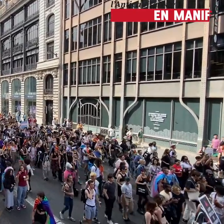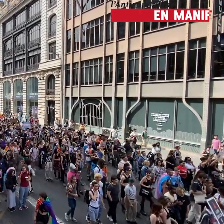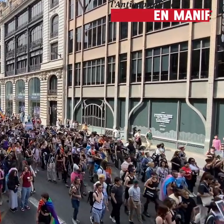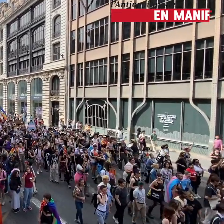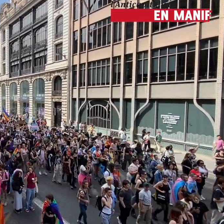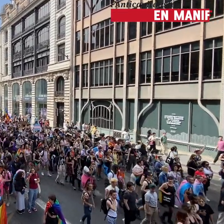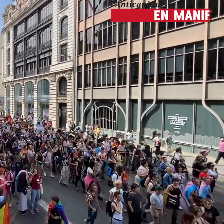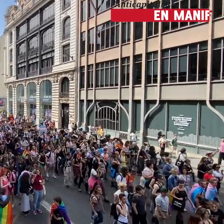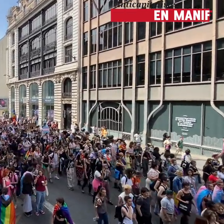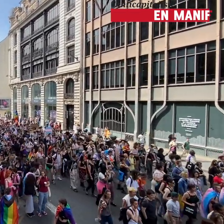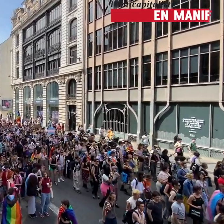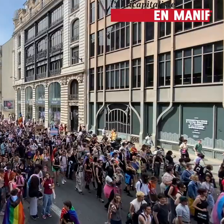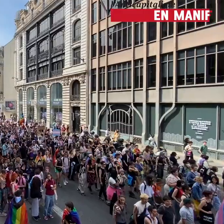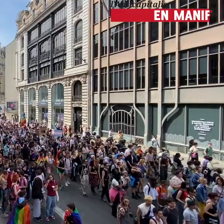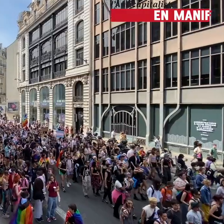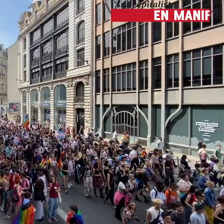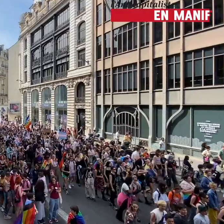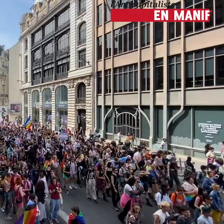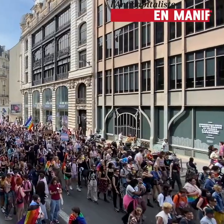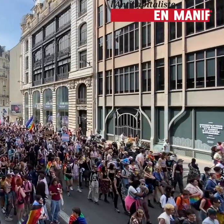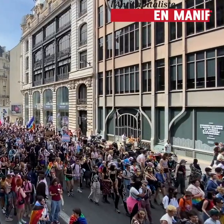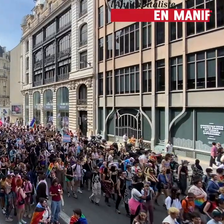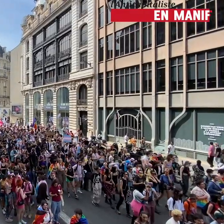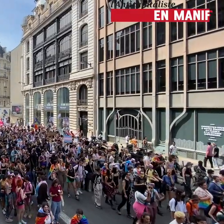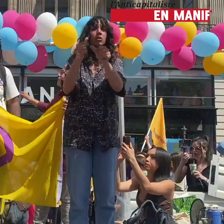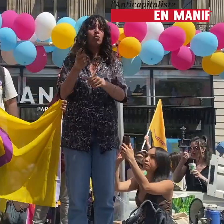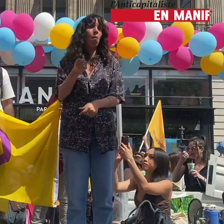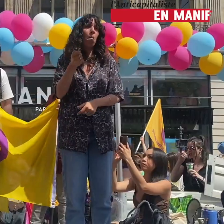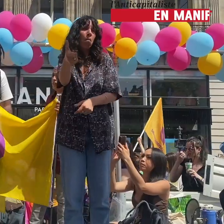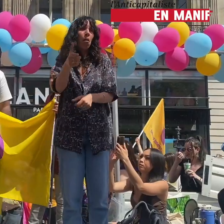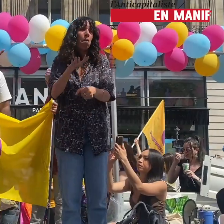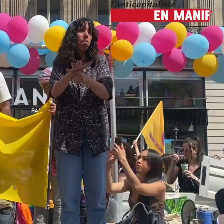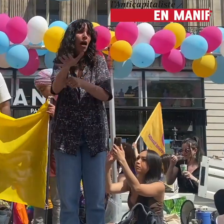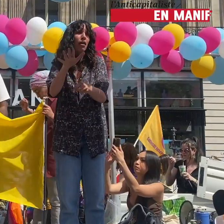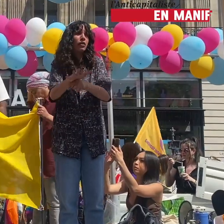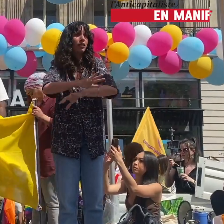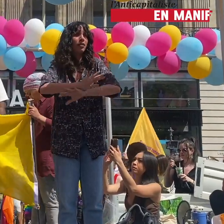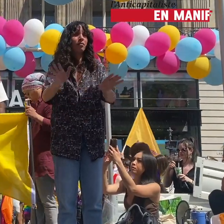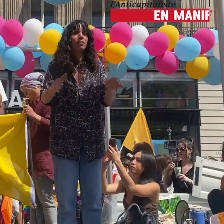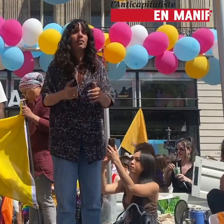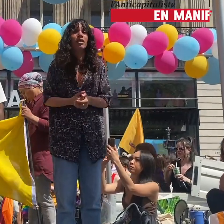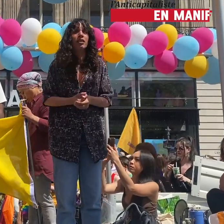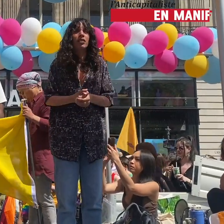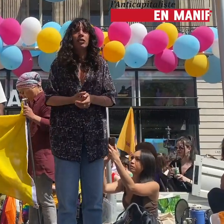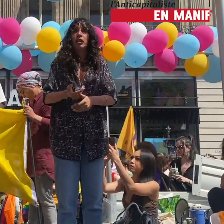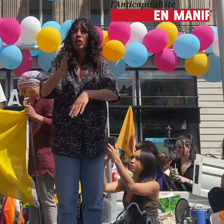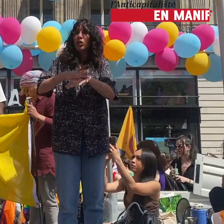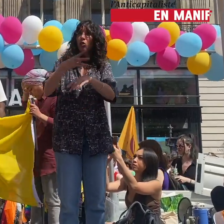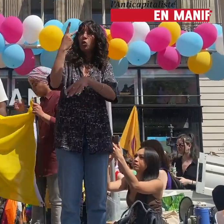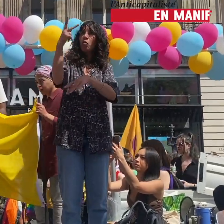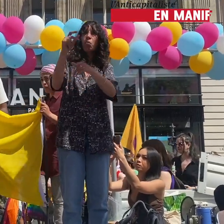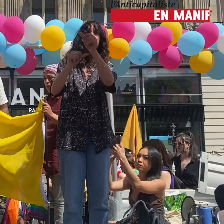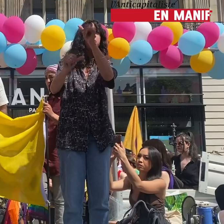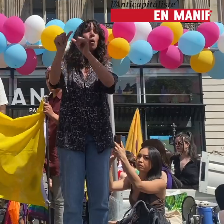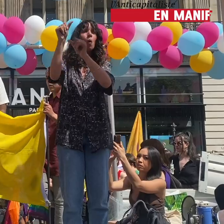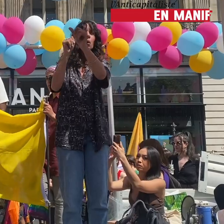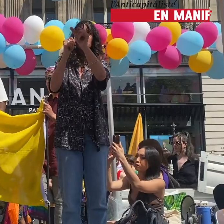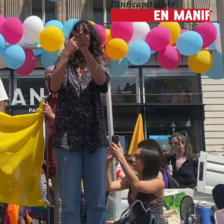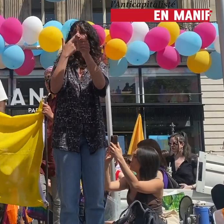pour reconnaître nos droits, ce sont des conditions minimales. Et ces conditions, aujourd'hui,